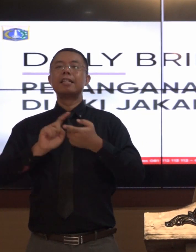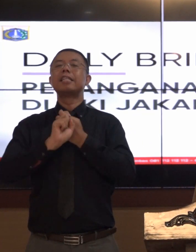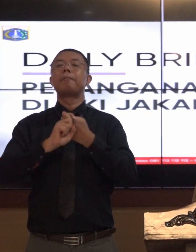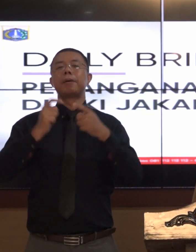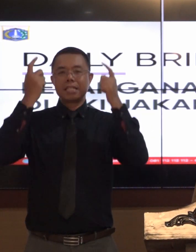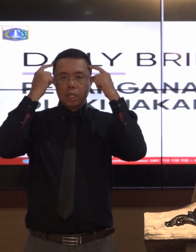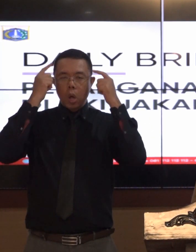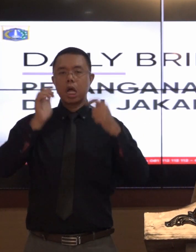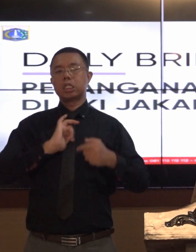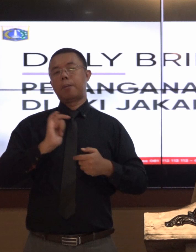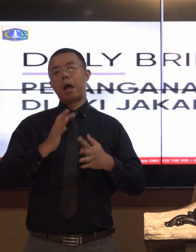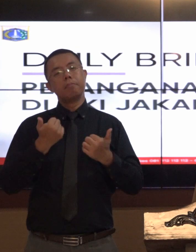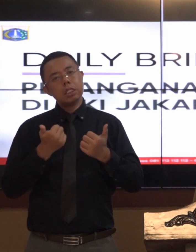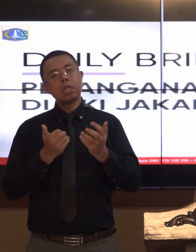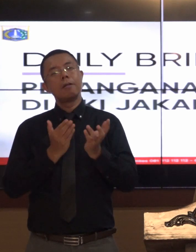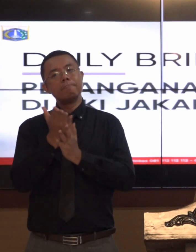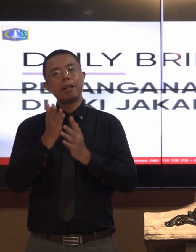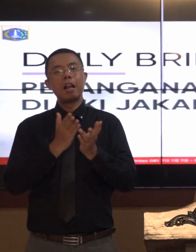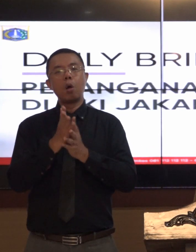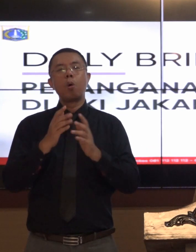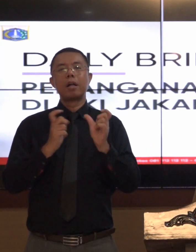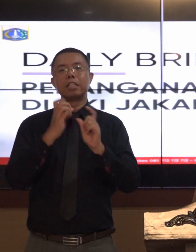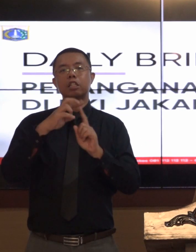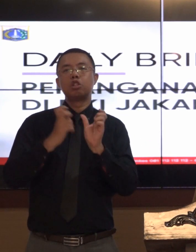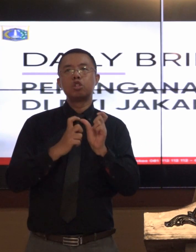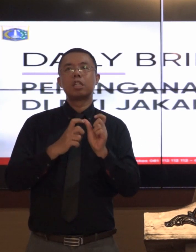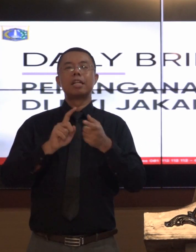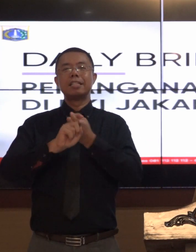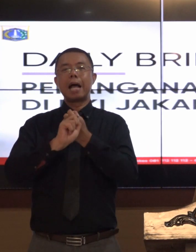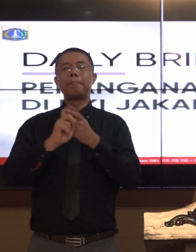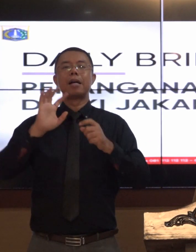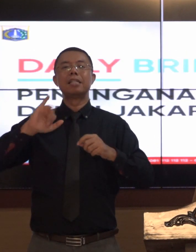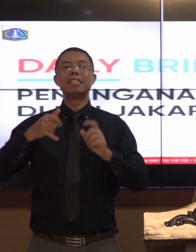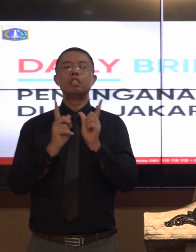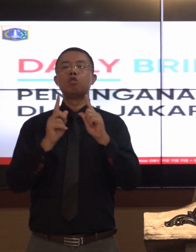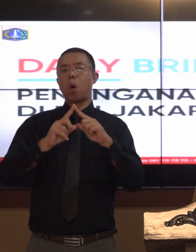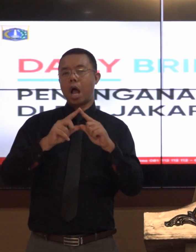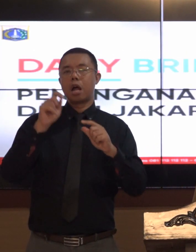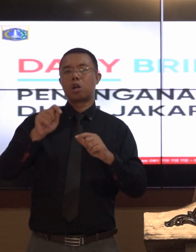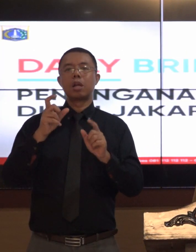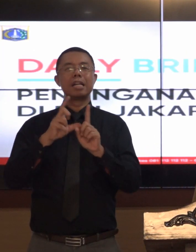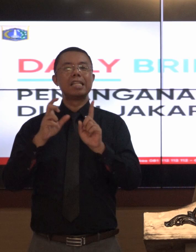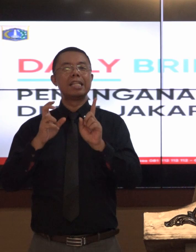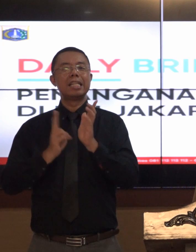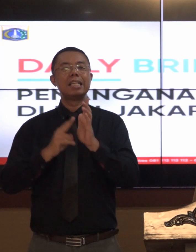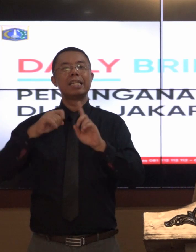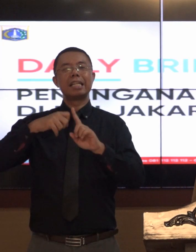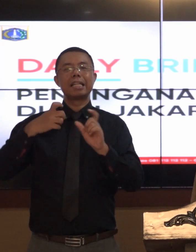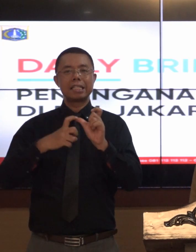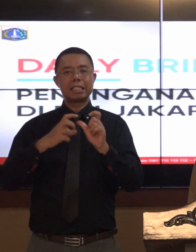membutuhkan juga tetap dapat diakses melalui situs sahabat jiwa Steve dinkes.go.id